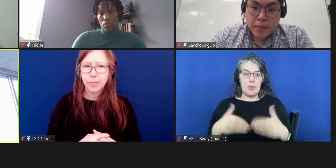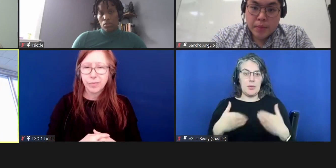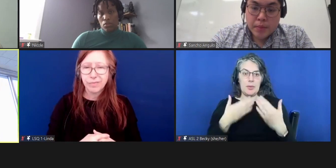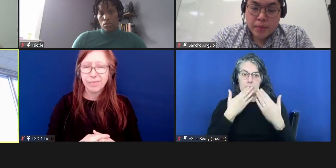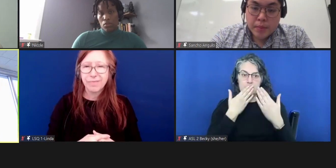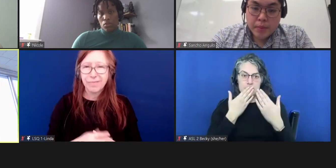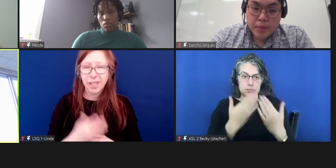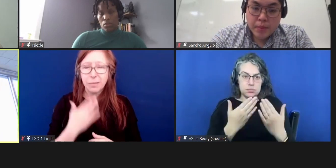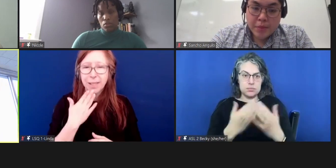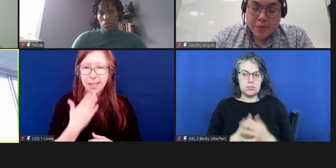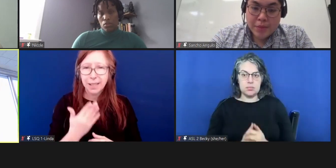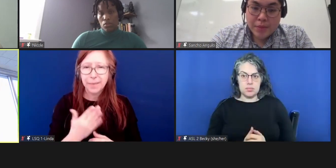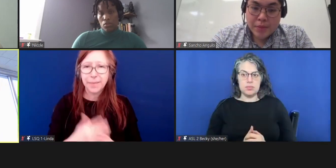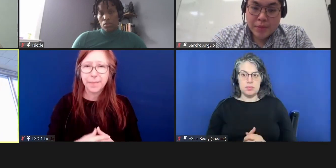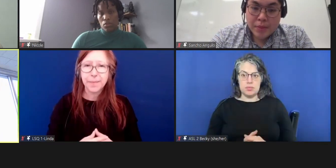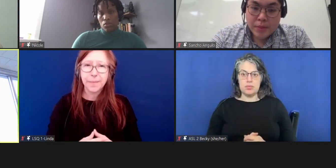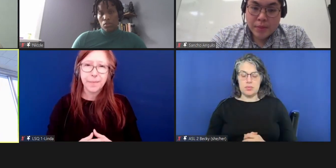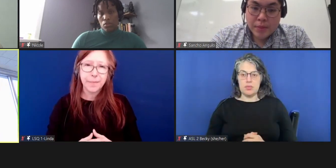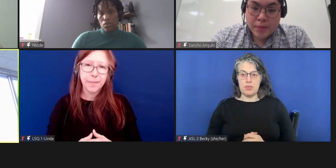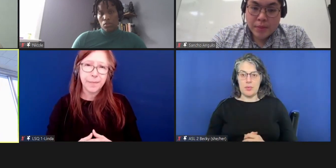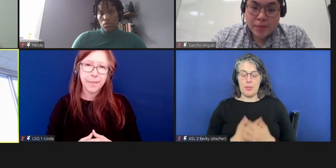Merci.